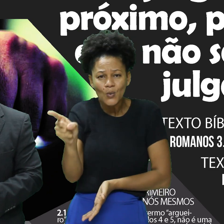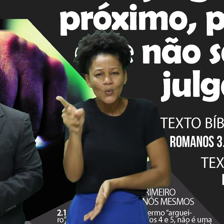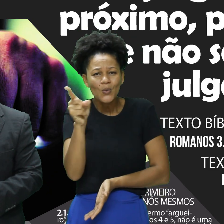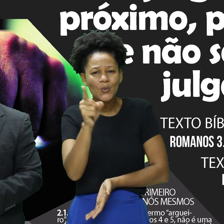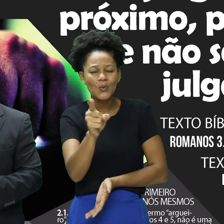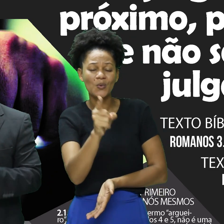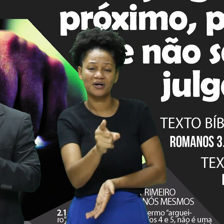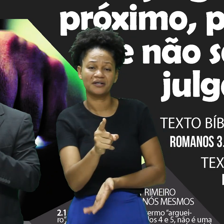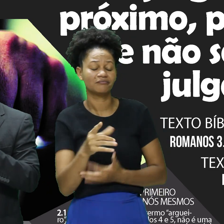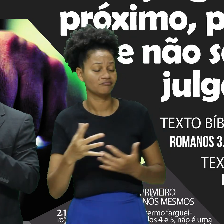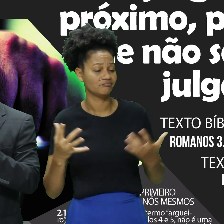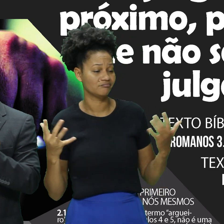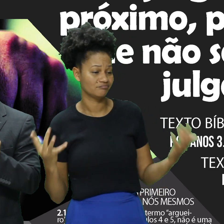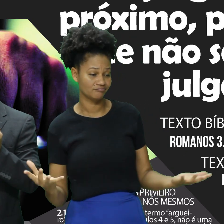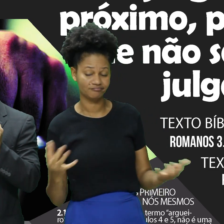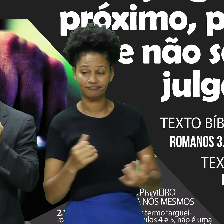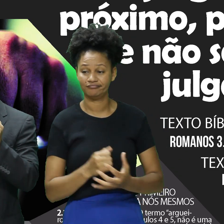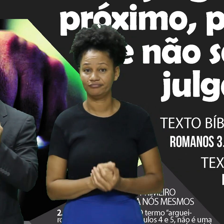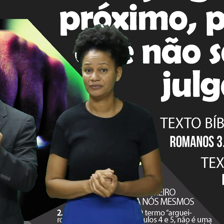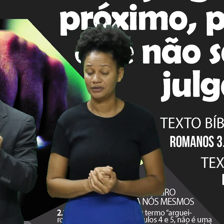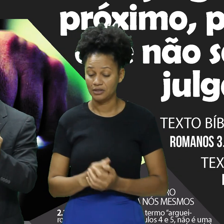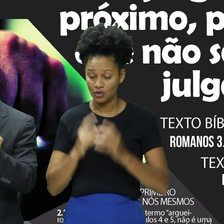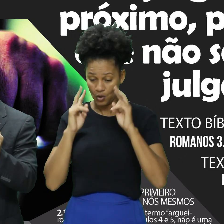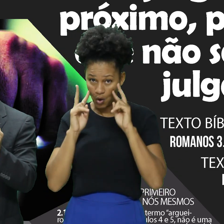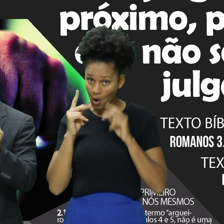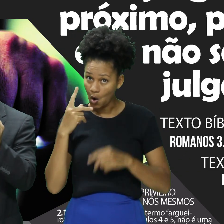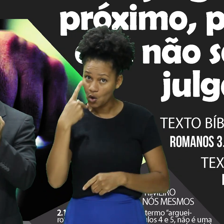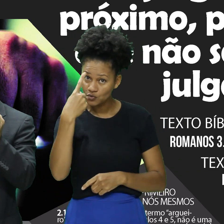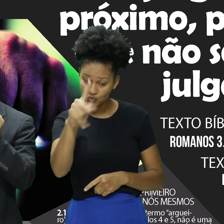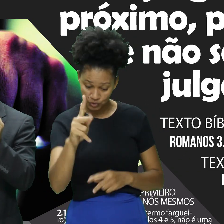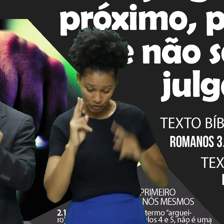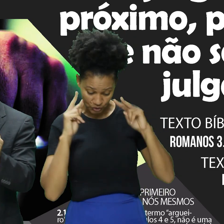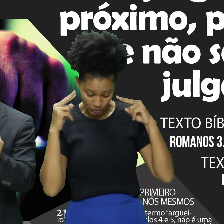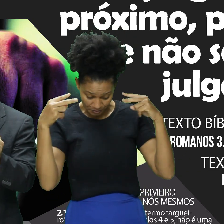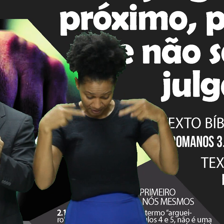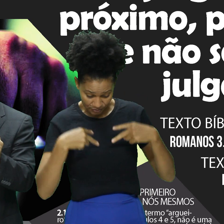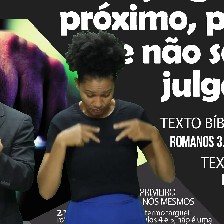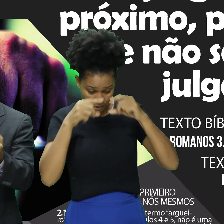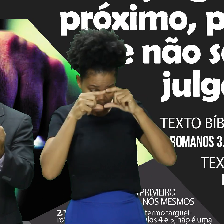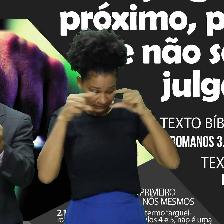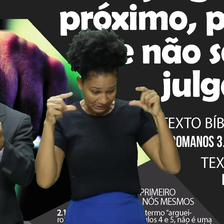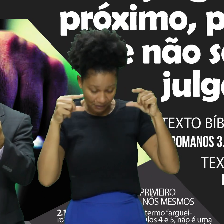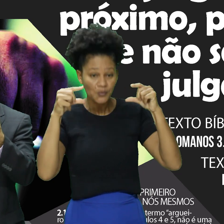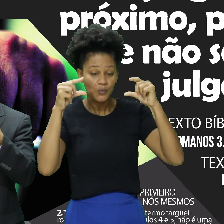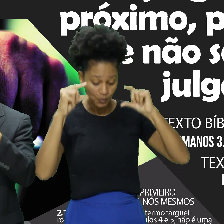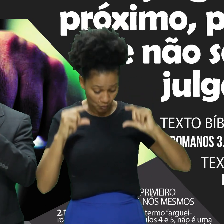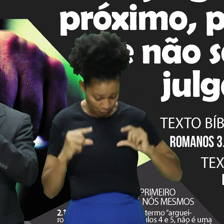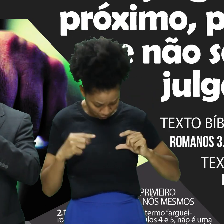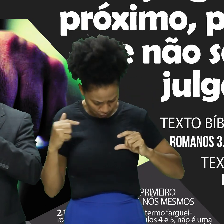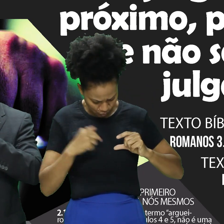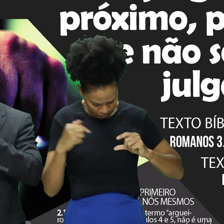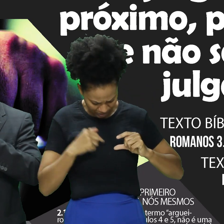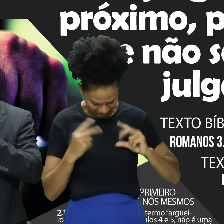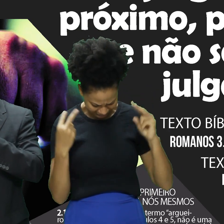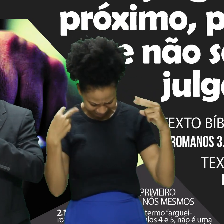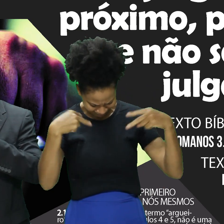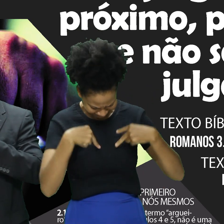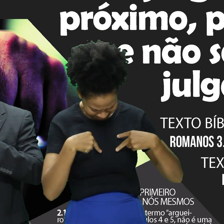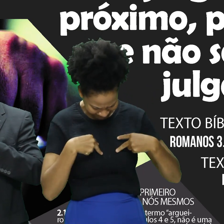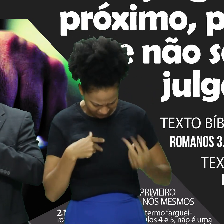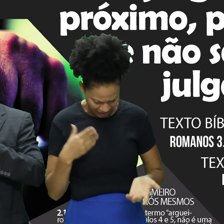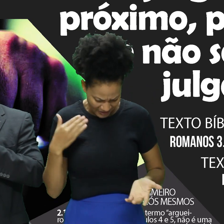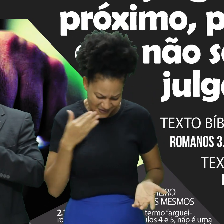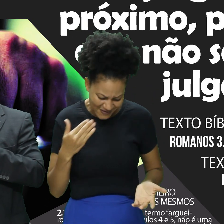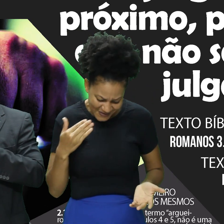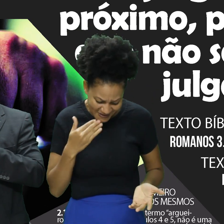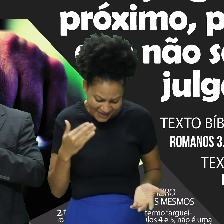outros? Então, olhe para a sua trave, a trave que está no seu olho. Olhe para dentro de você e veja onde estão